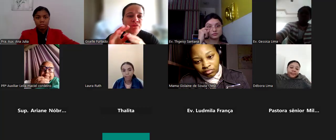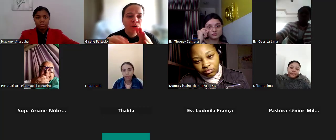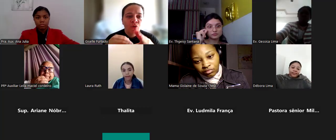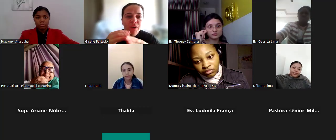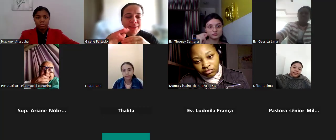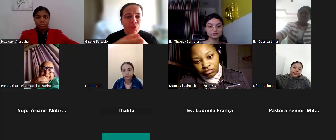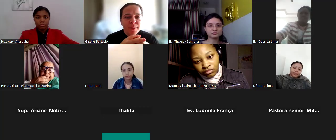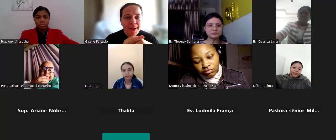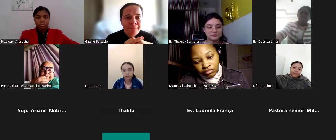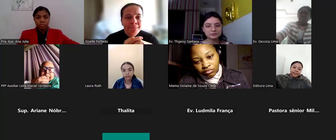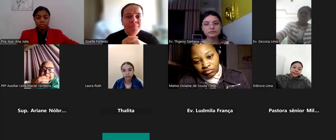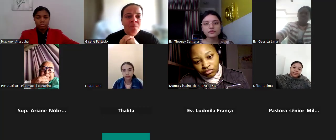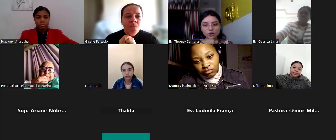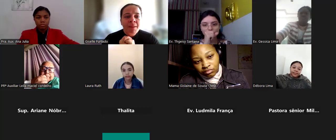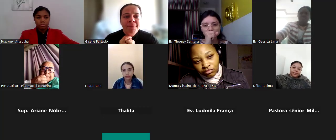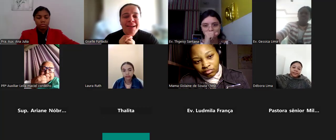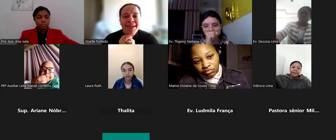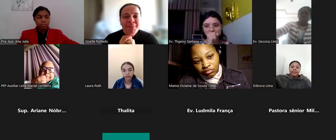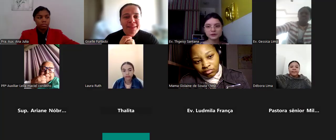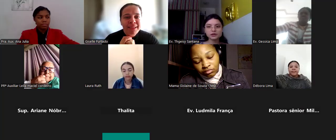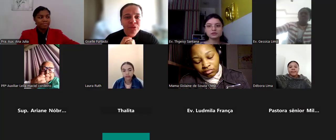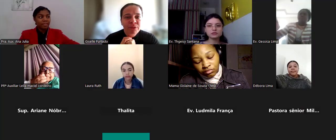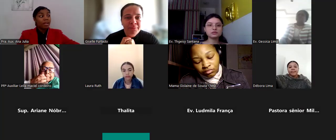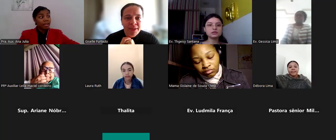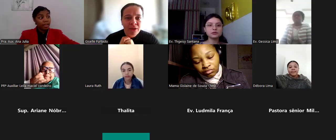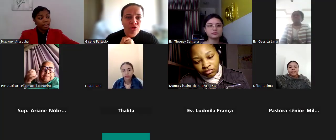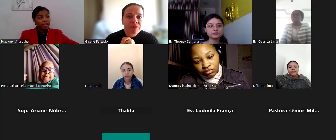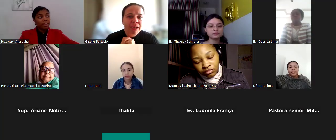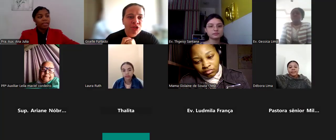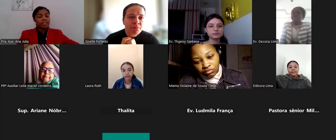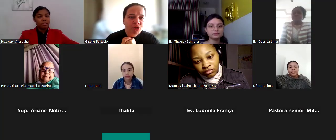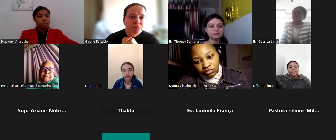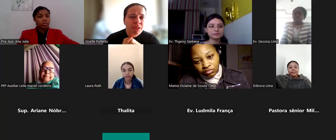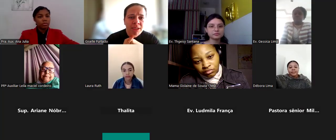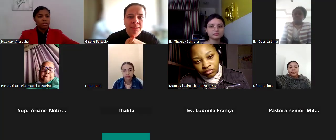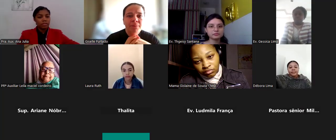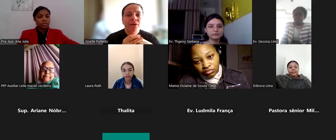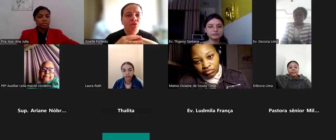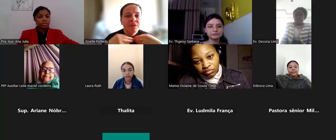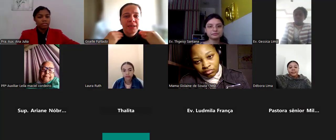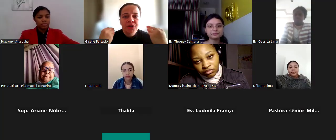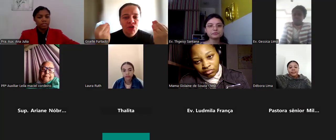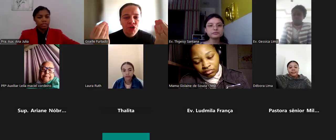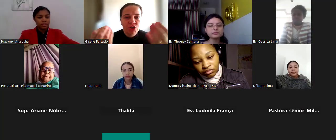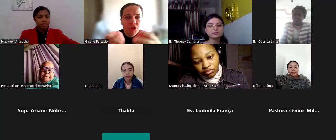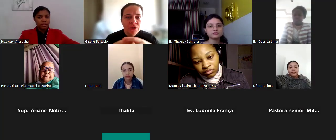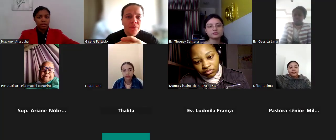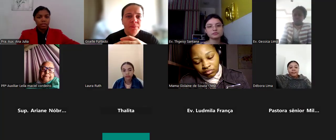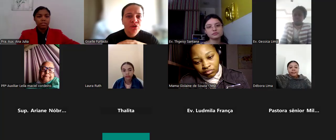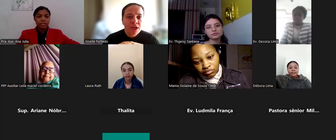vai colocando para ir aprendendo também alguns sinais de Bíblia, alguns sinais de